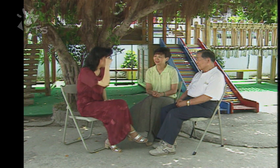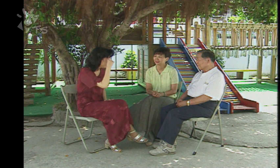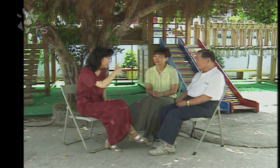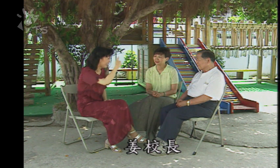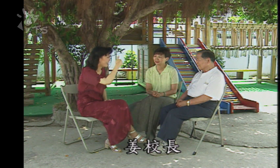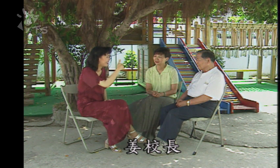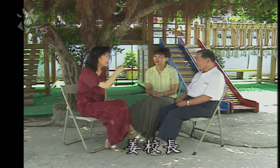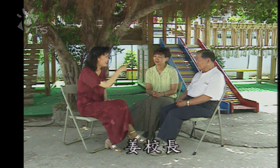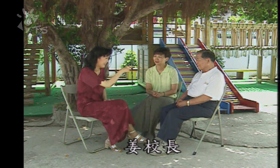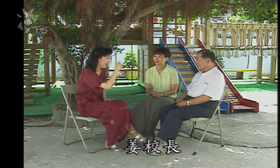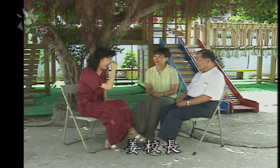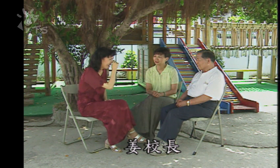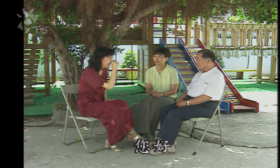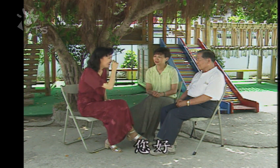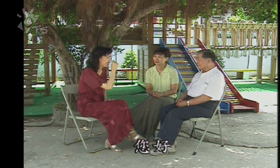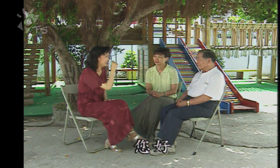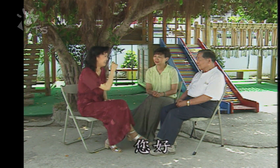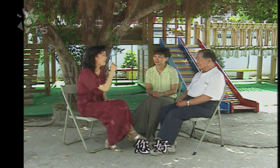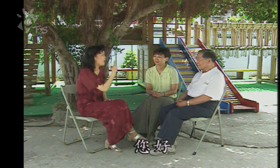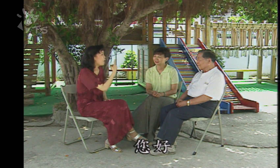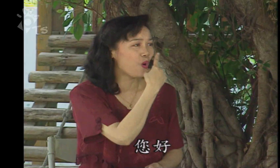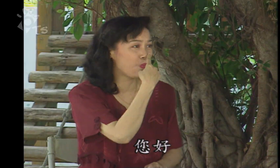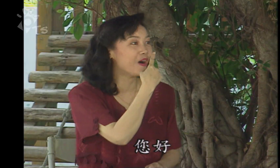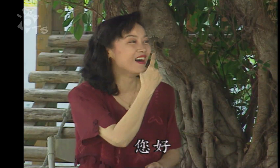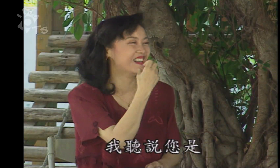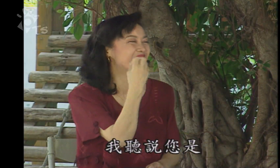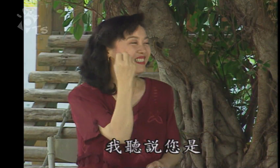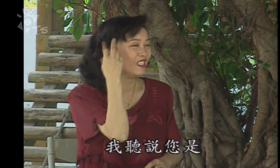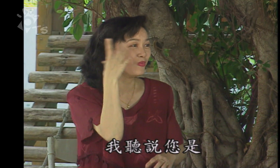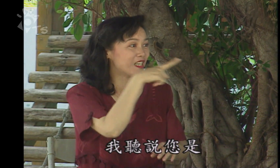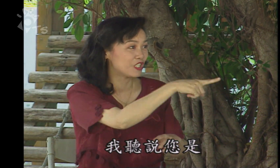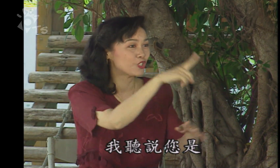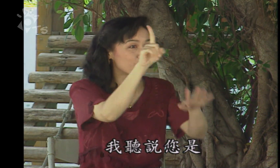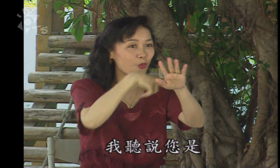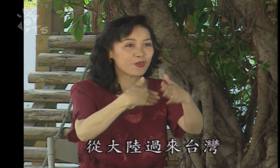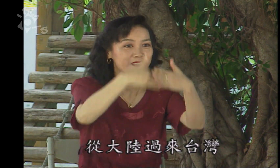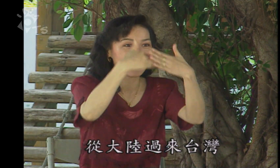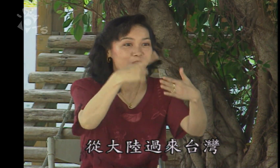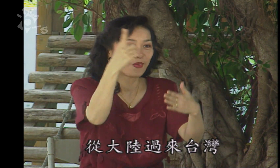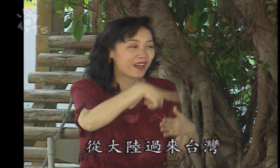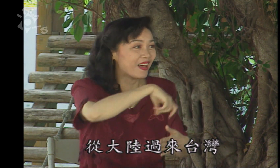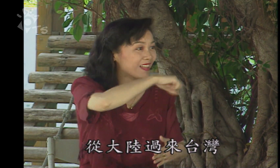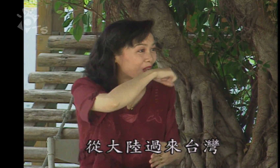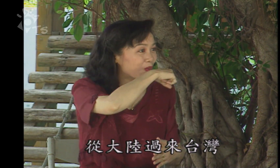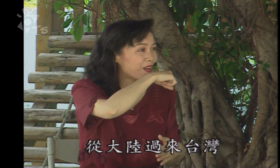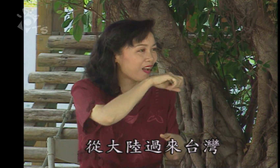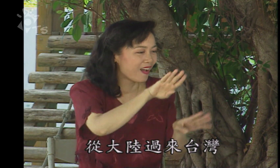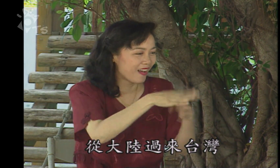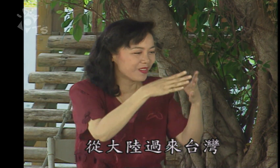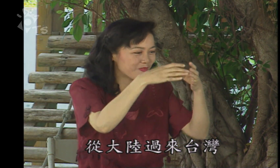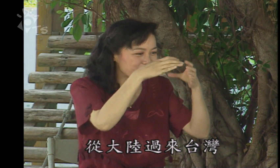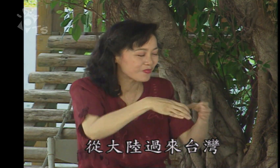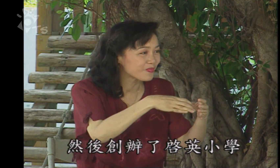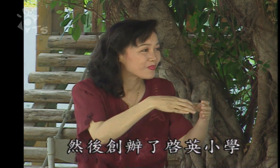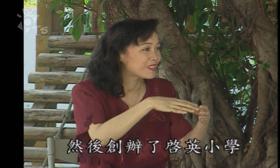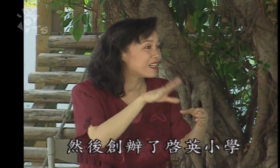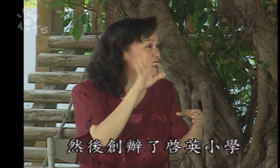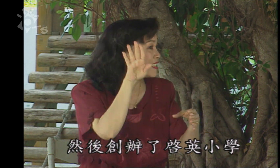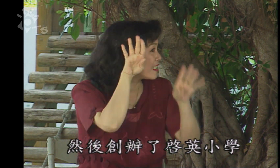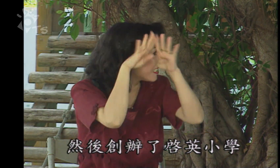张校长，您好。我听说您是从大陆过来台湾，然后创办了